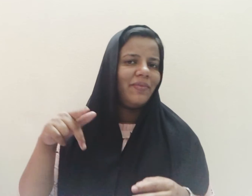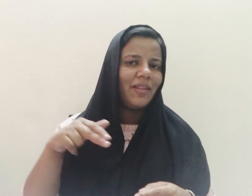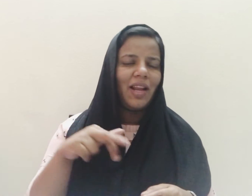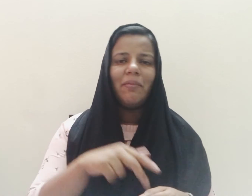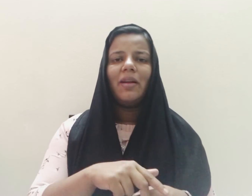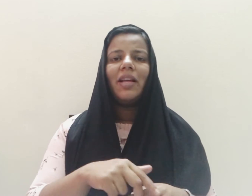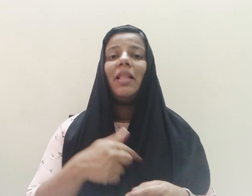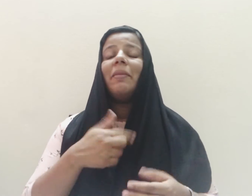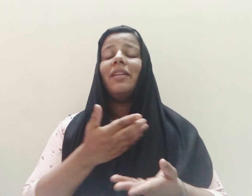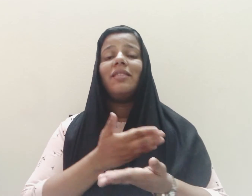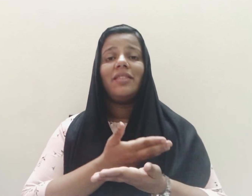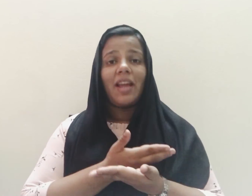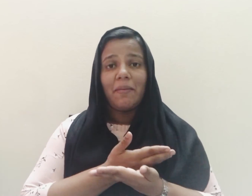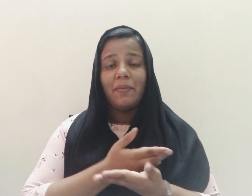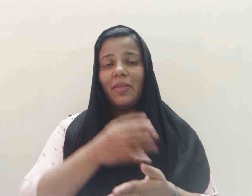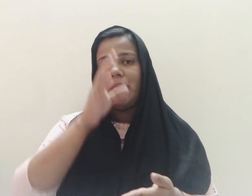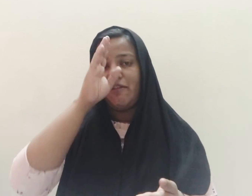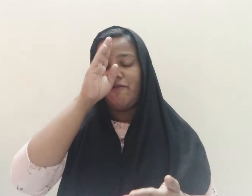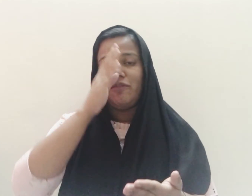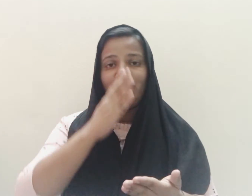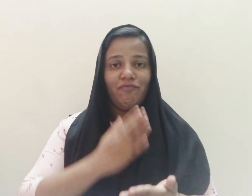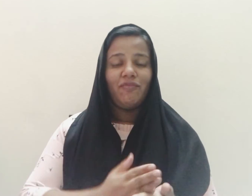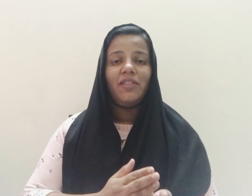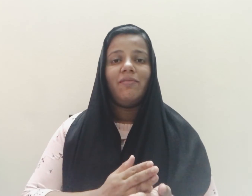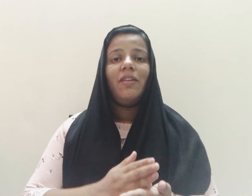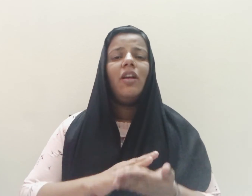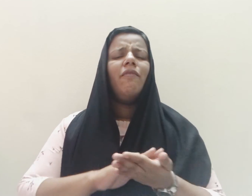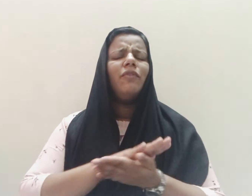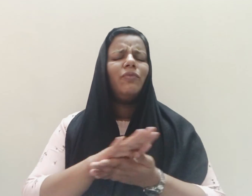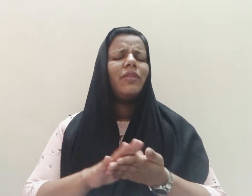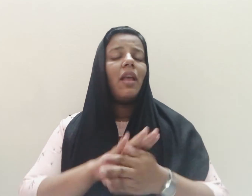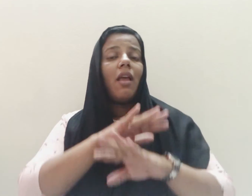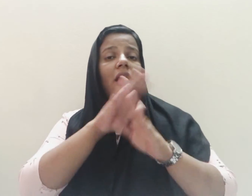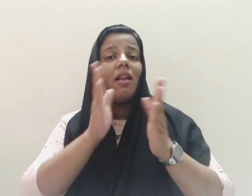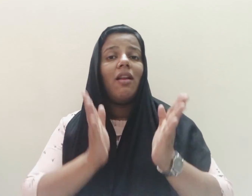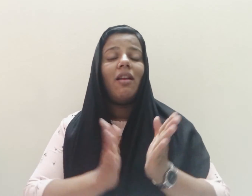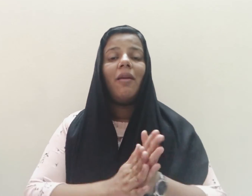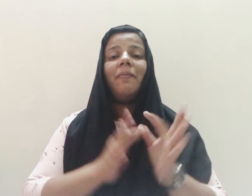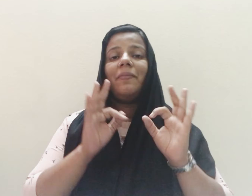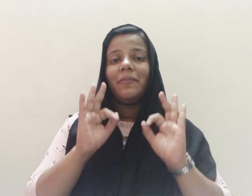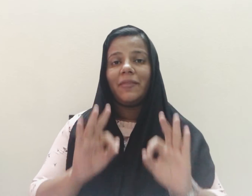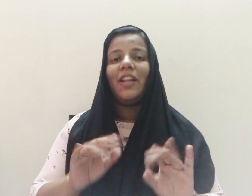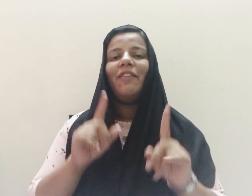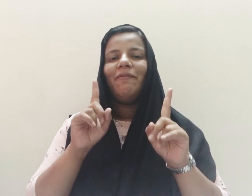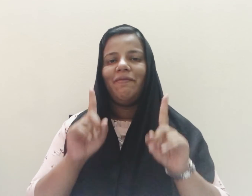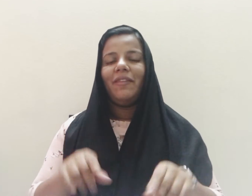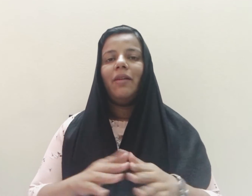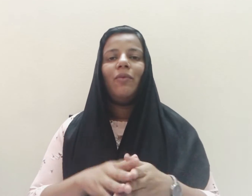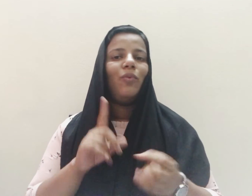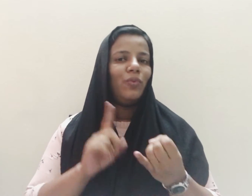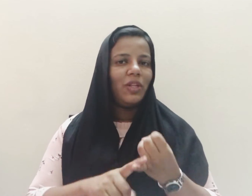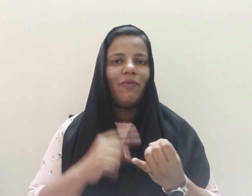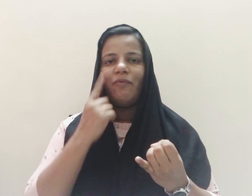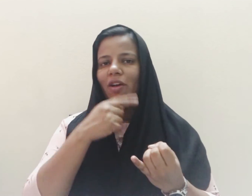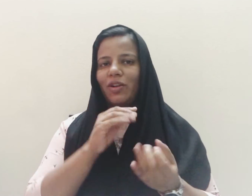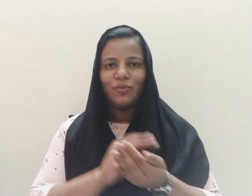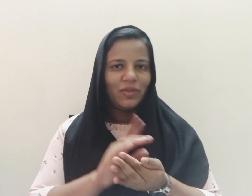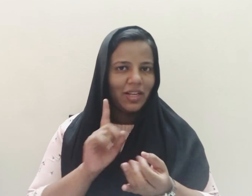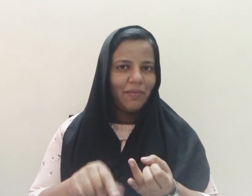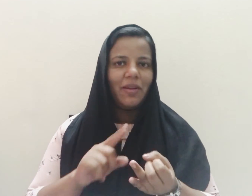നടപ്പ്, നമ്മുടെ സ്നേഹം, നമ്മുടെ വിശ്വാസം, ആമേൻ എല്ലാം നിർമ്മലതയിലായിരിക്കും. ഒന്നുകൂടെ പറഞ്ഞ് വാക്ക് ശ്രദ്ധിക്കണം,